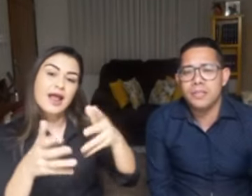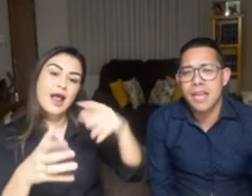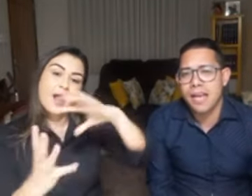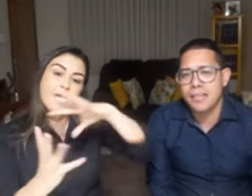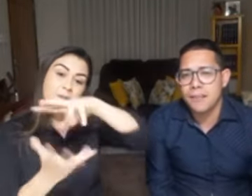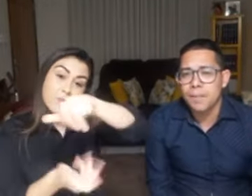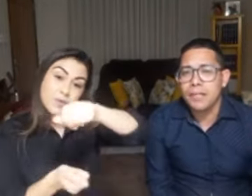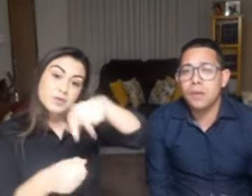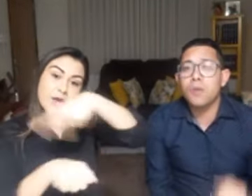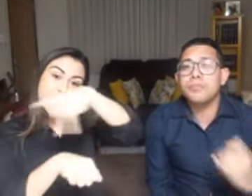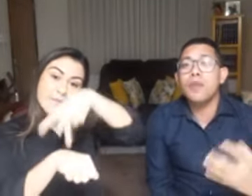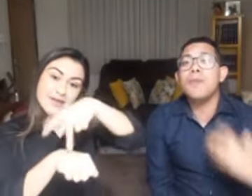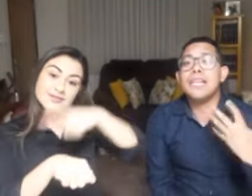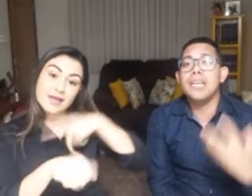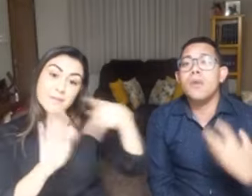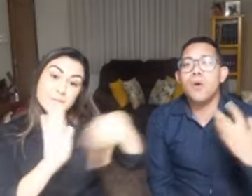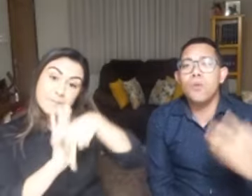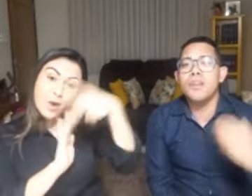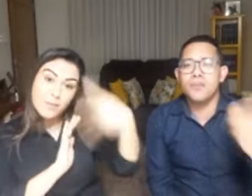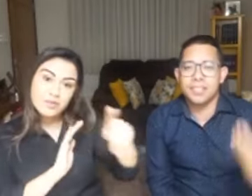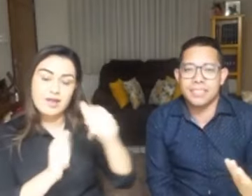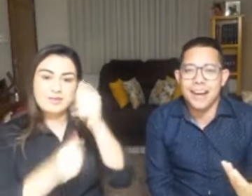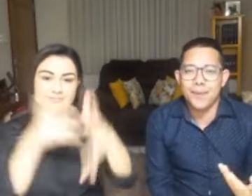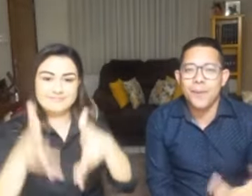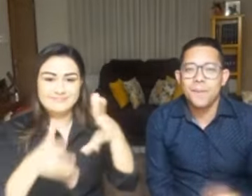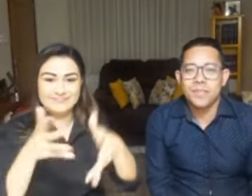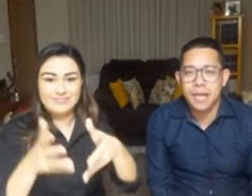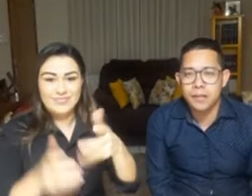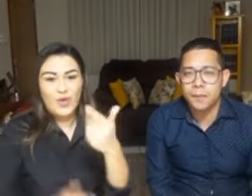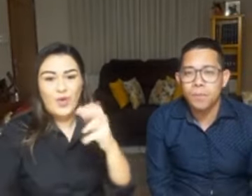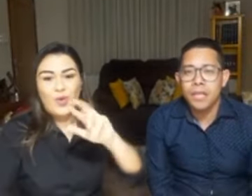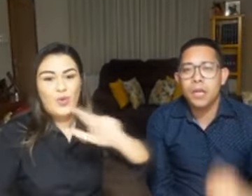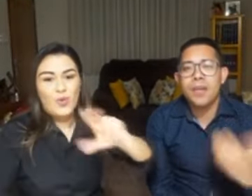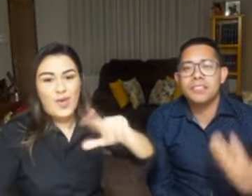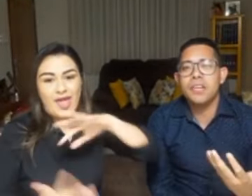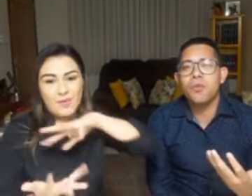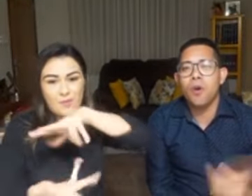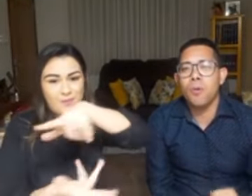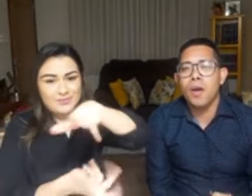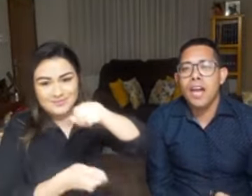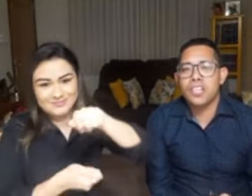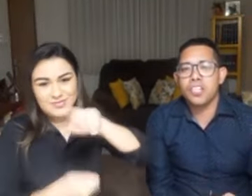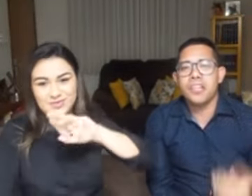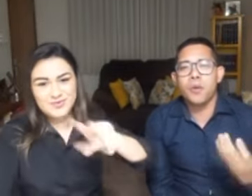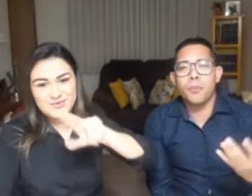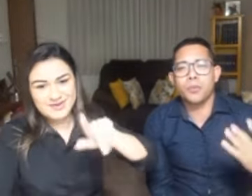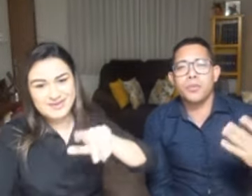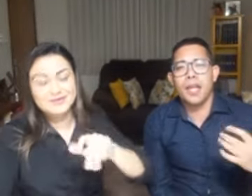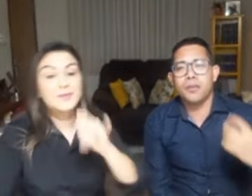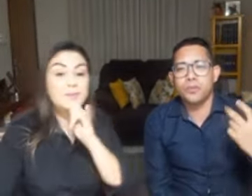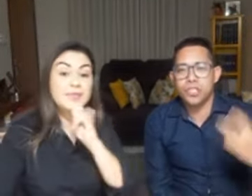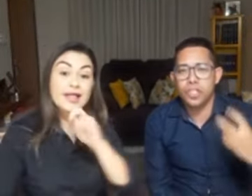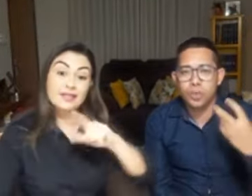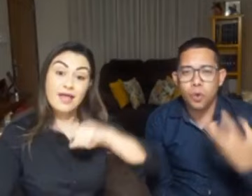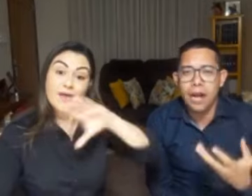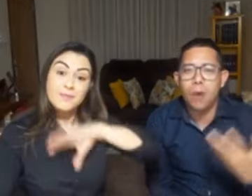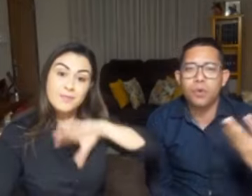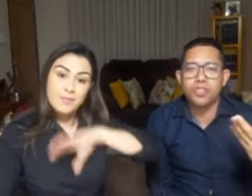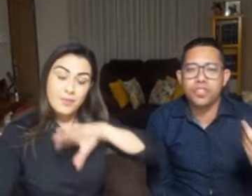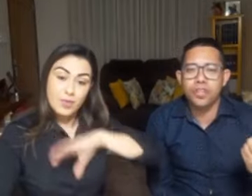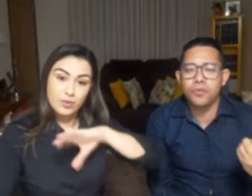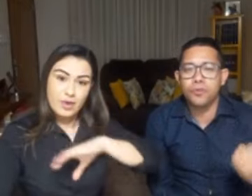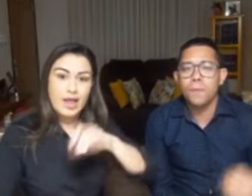língua de sinais. Então, não tem uma língua universal, certo? Então, assim como a gente tem o português no sentido